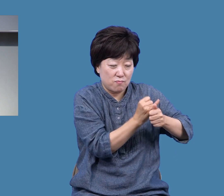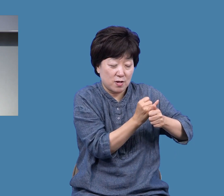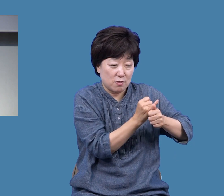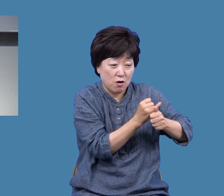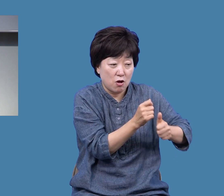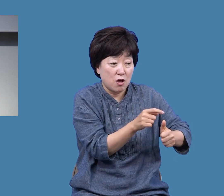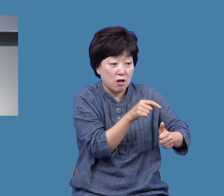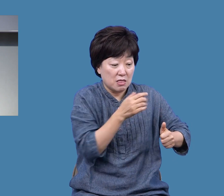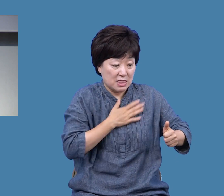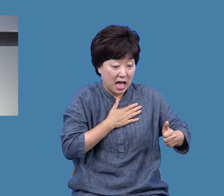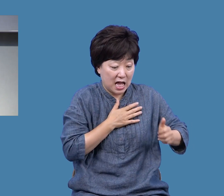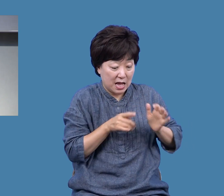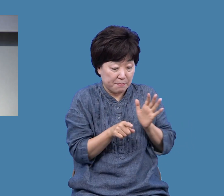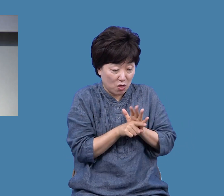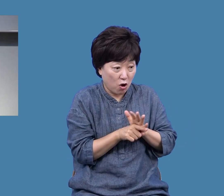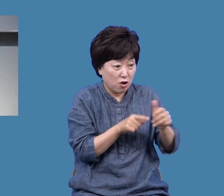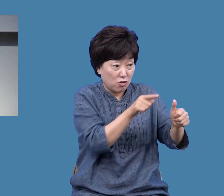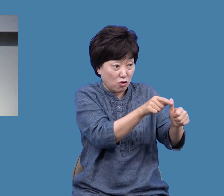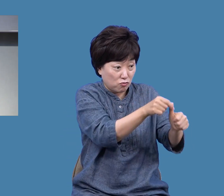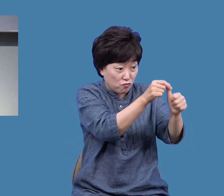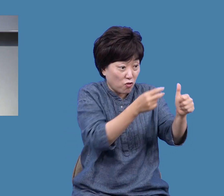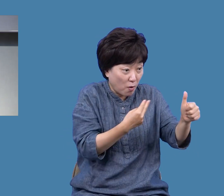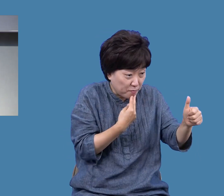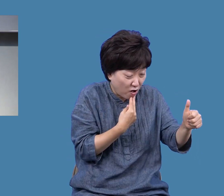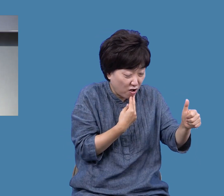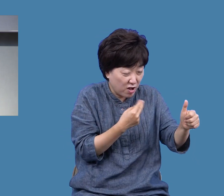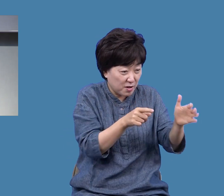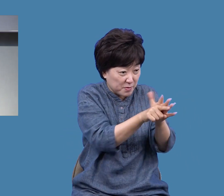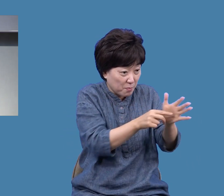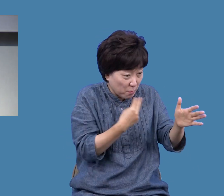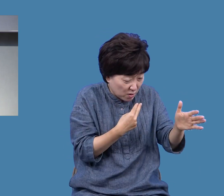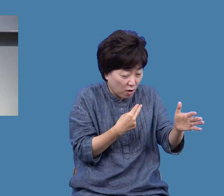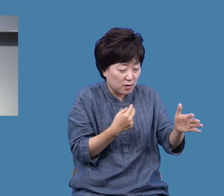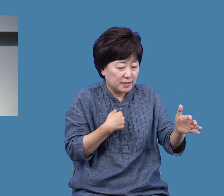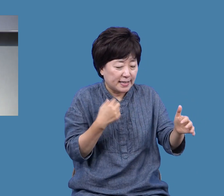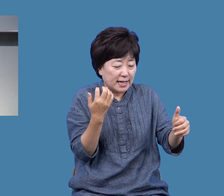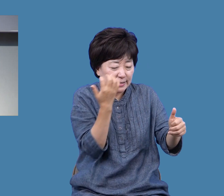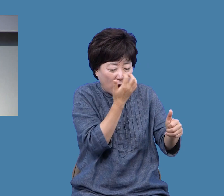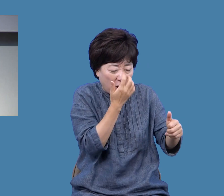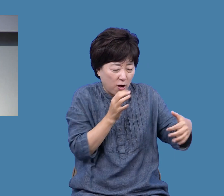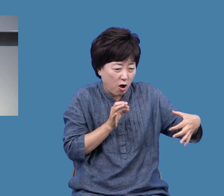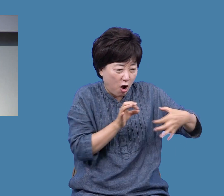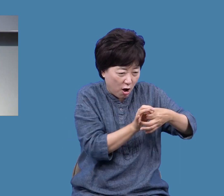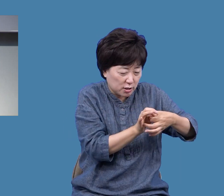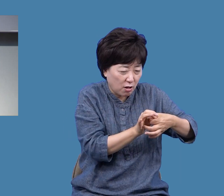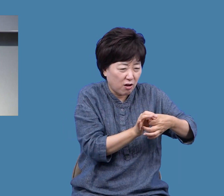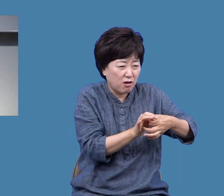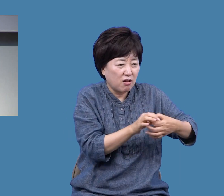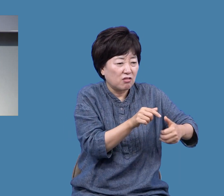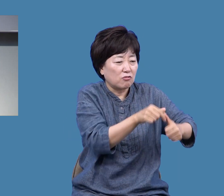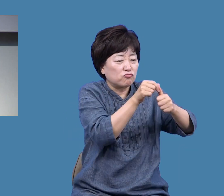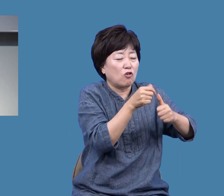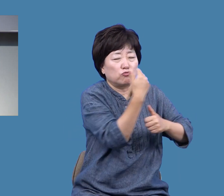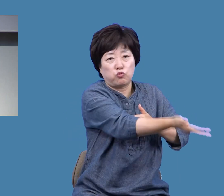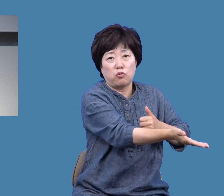근데 이제 요 구절을 해석하면서 이제 나온 그런 오류들인데, 근데